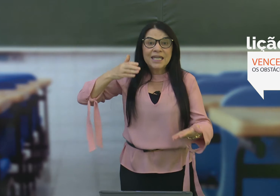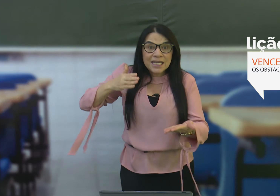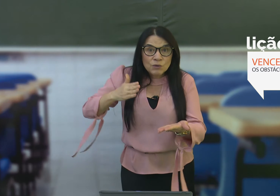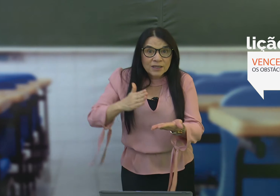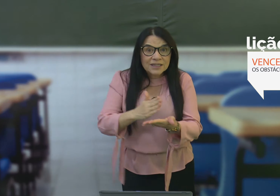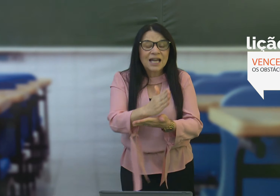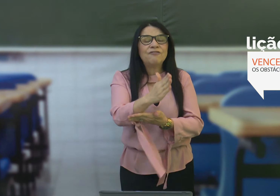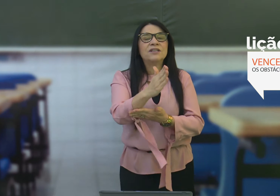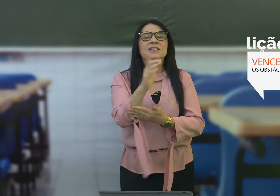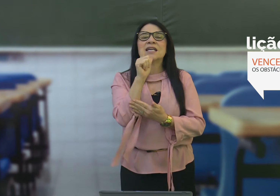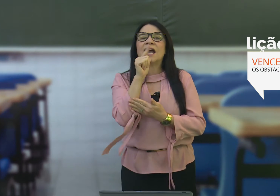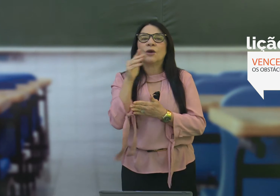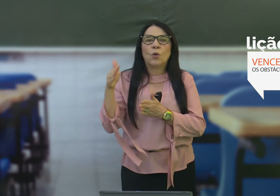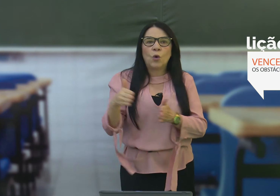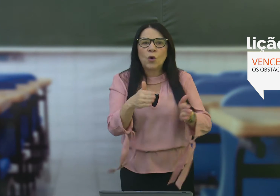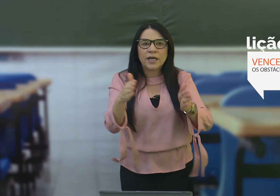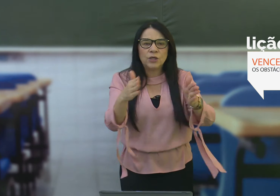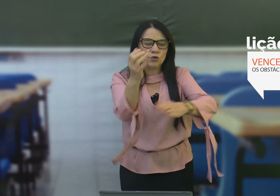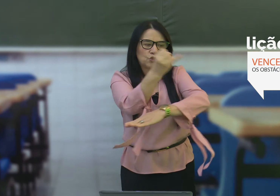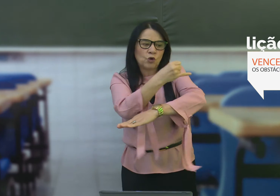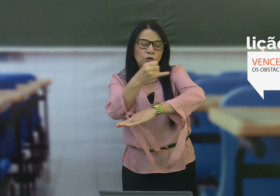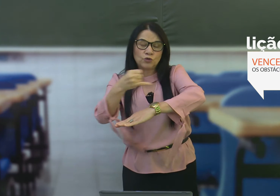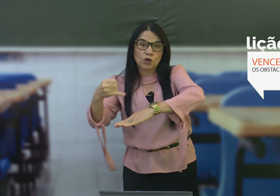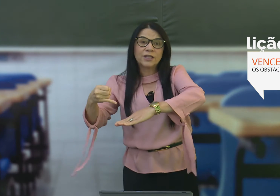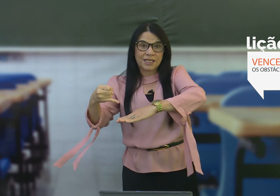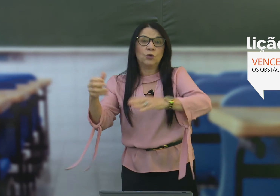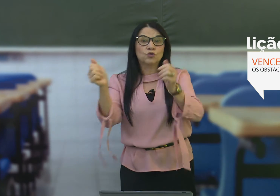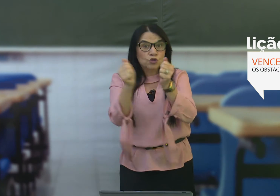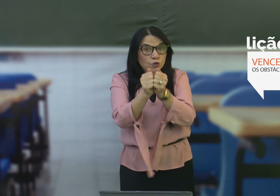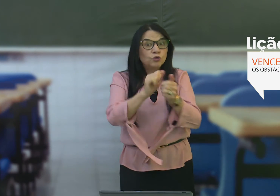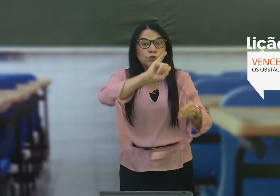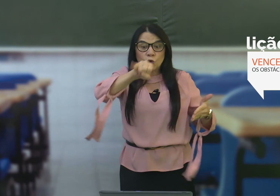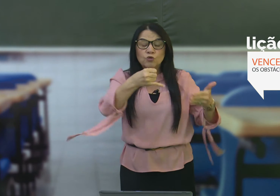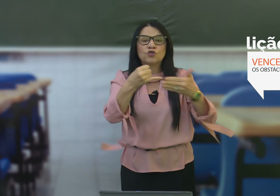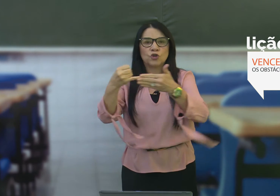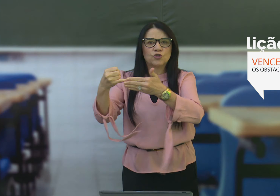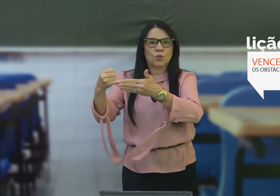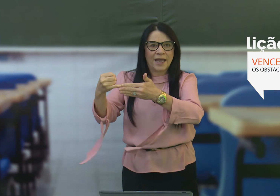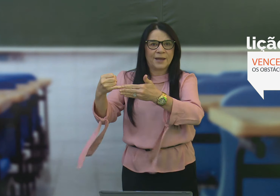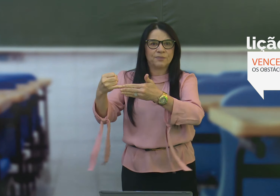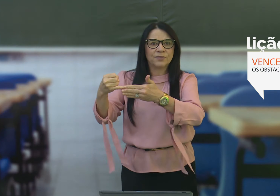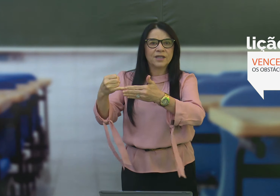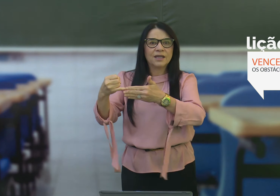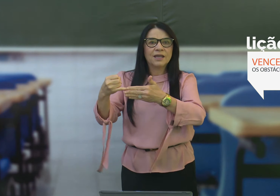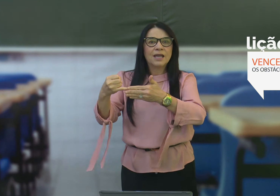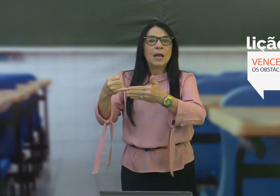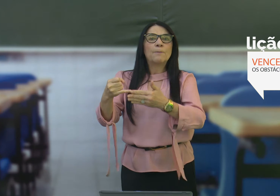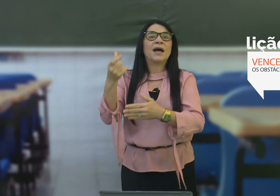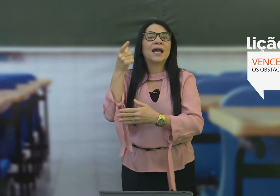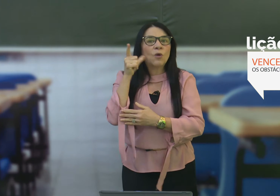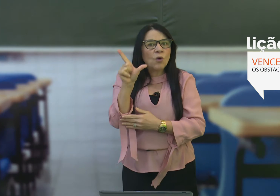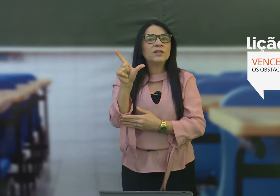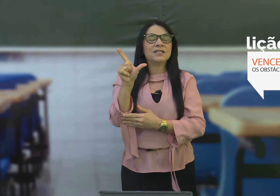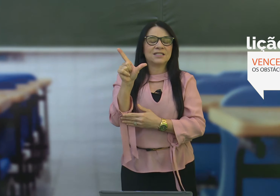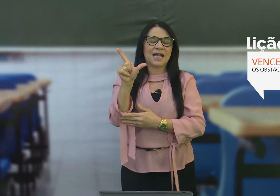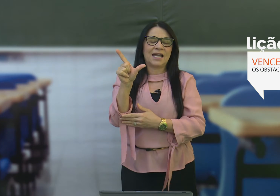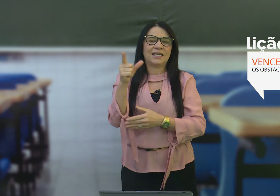iriam atravessar o rio Jordão junto com Josué, para conquistarem